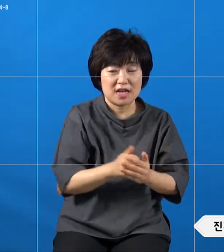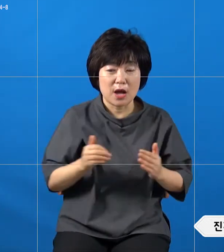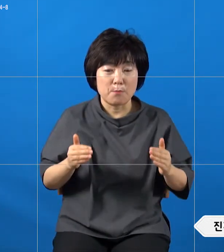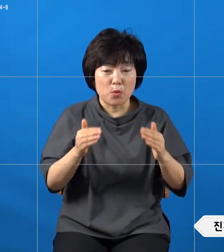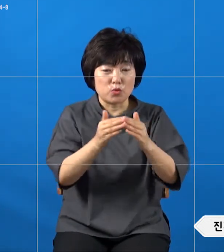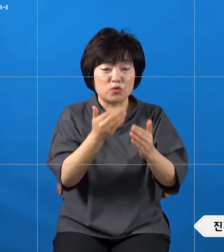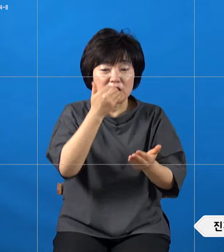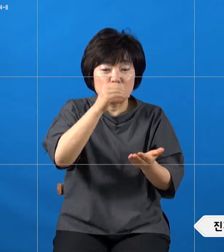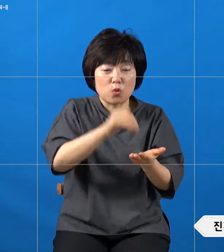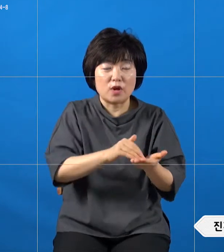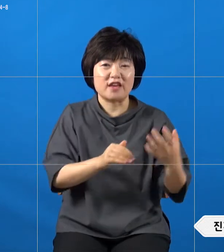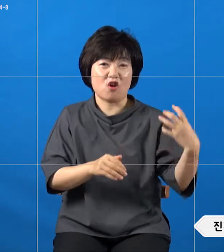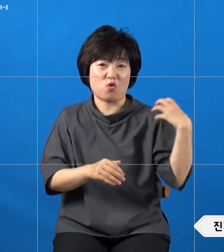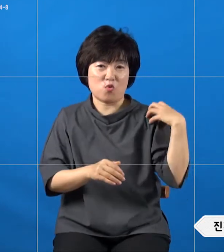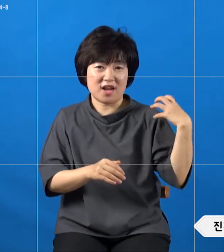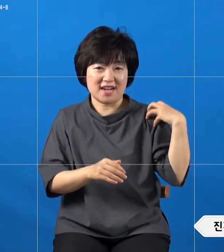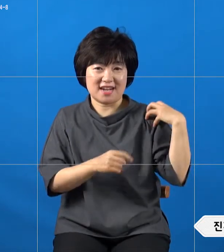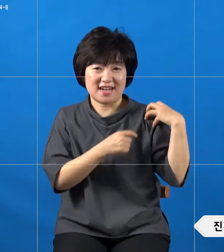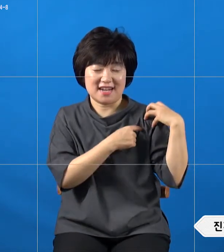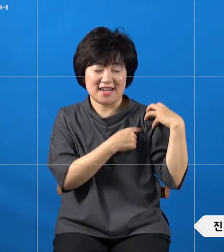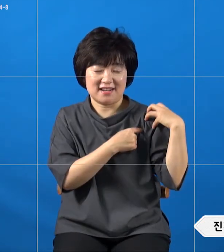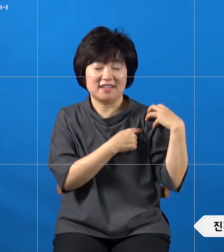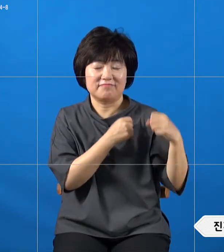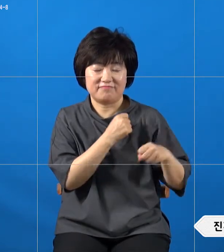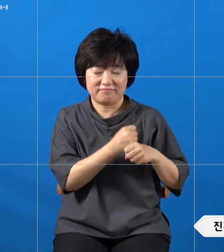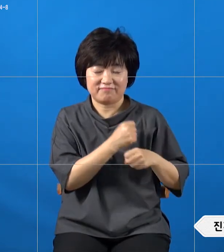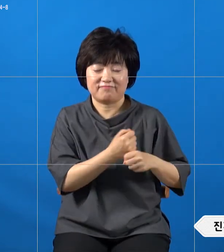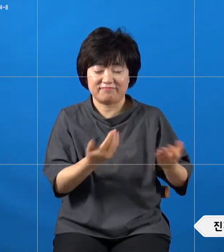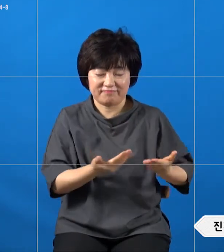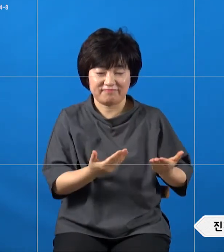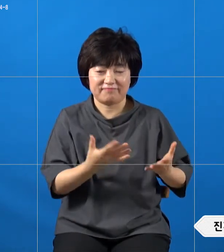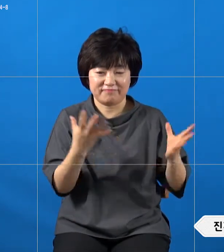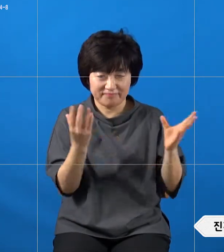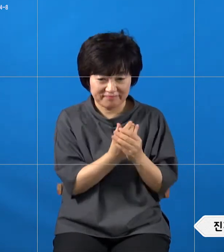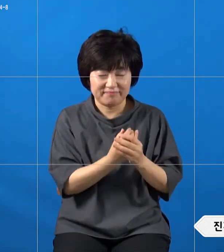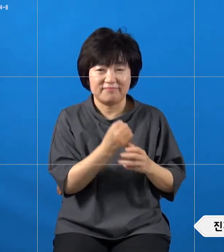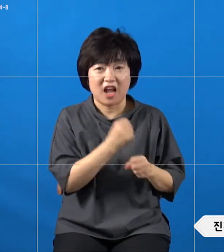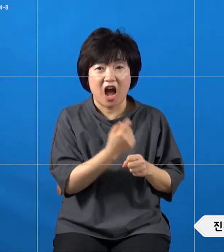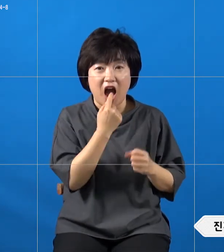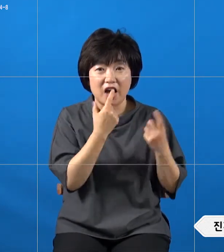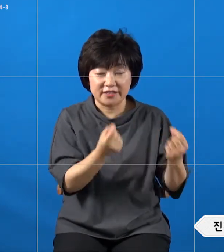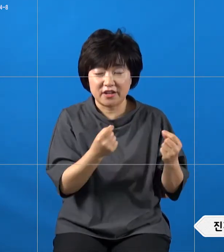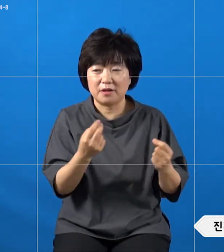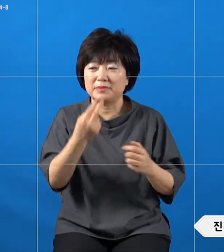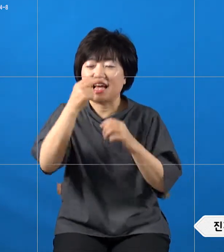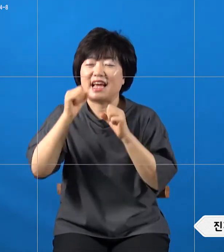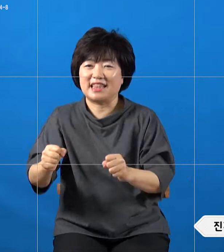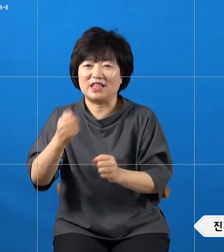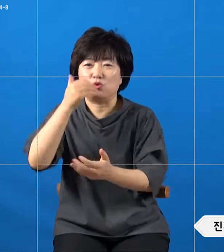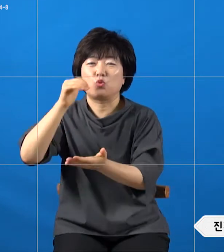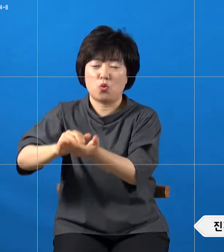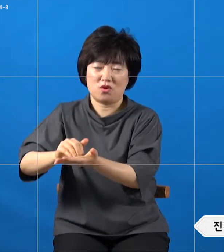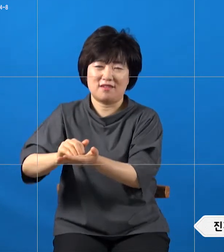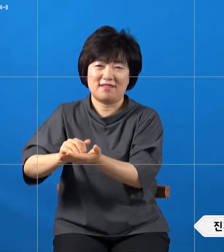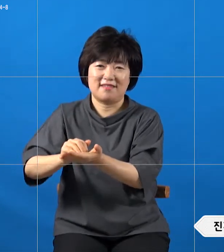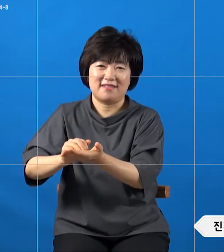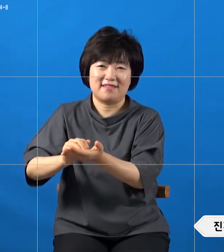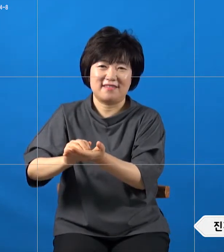모퉁이 돌의 역할을 하신 주님께서 살아계십니다. 그래서 성경은 말씀합니다. Living